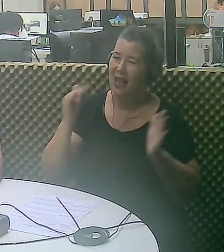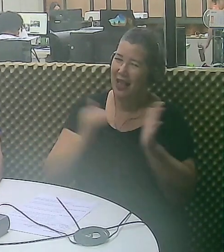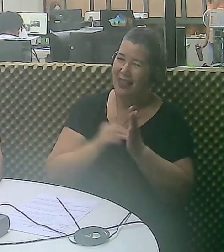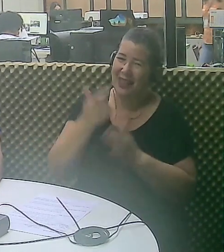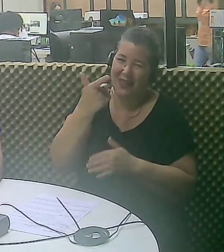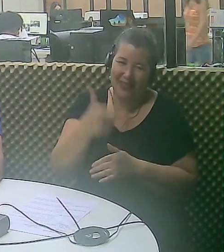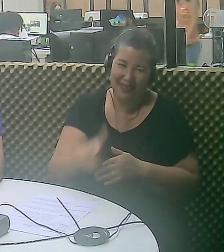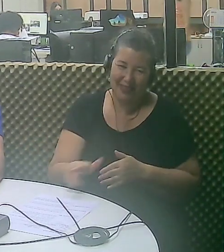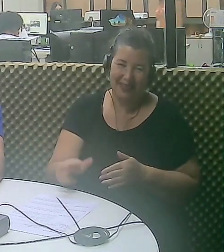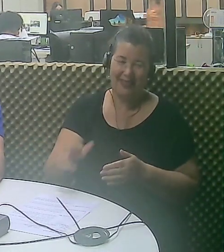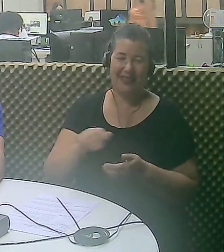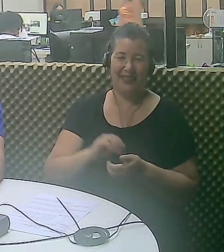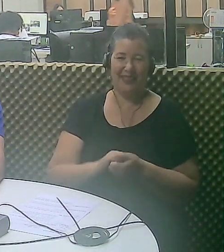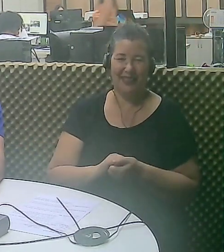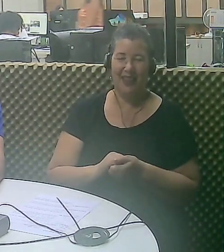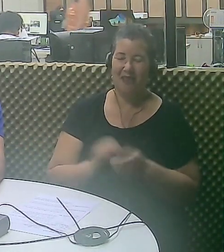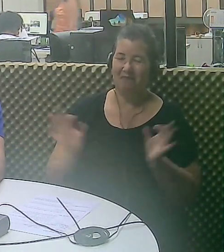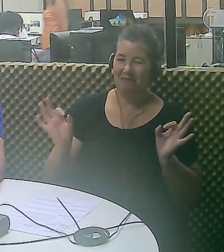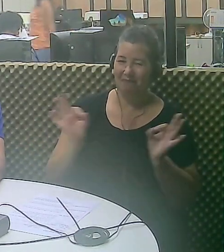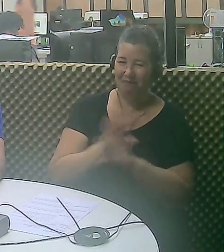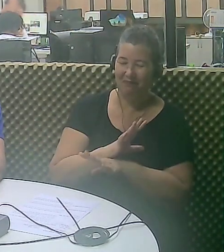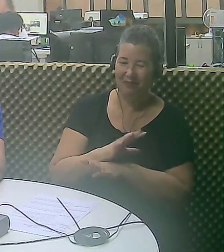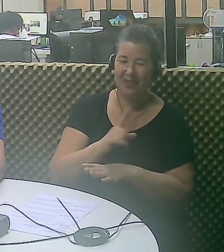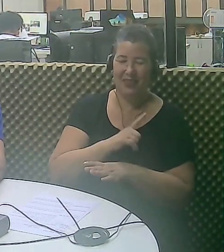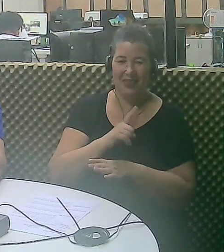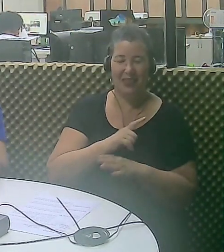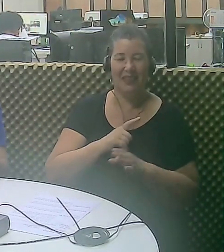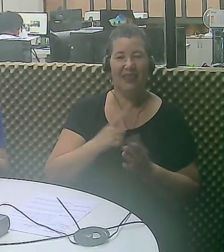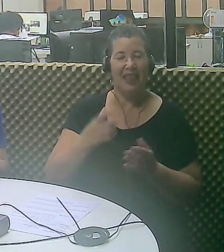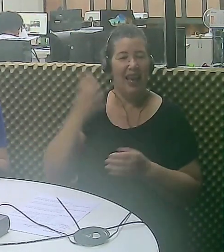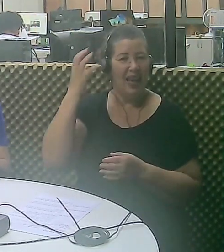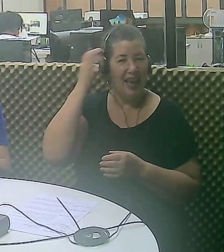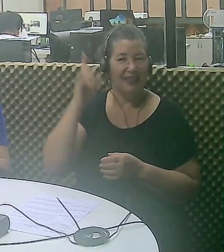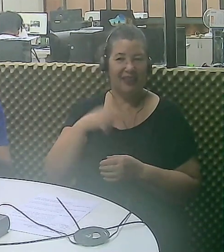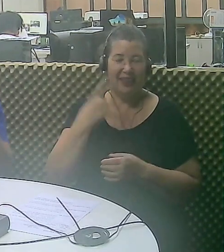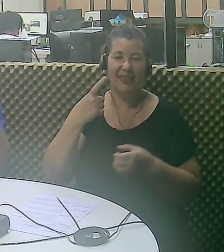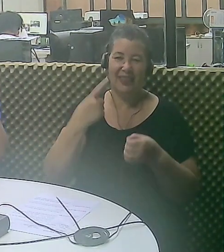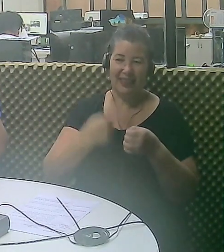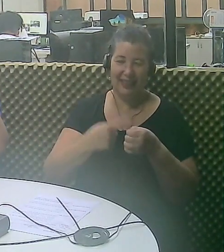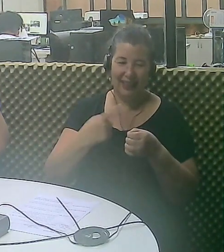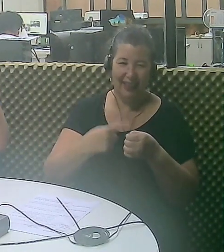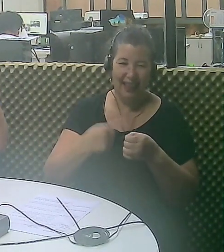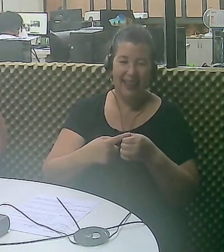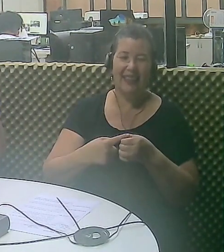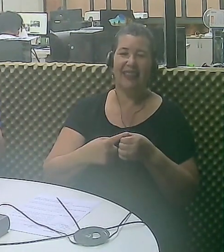próxima. Fica por aqui mais uma edição do programa da Rádio Nossa Cidade.